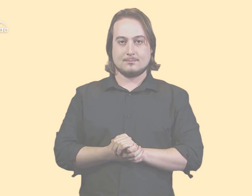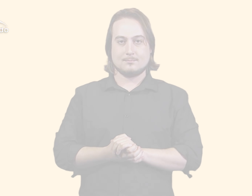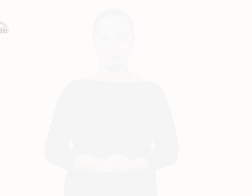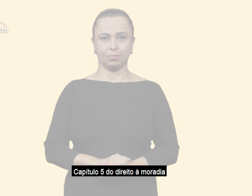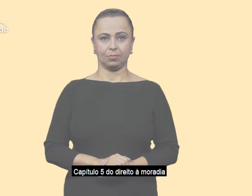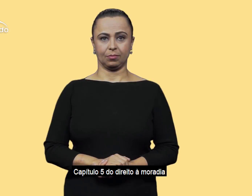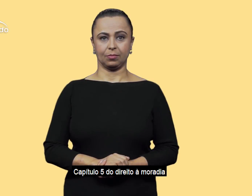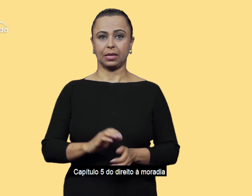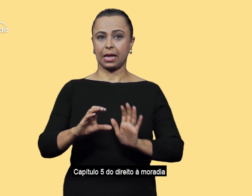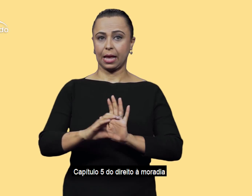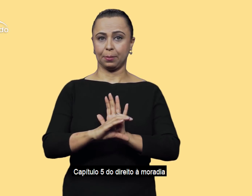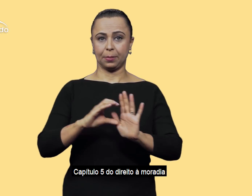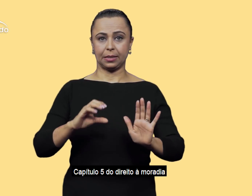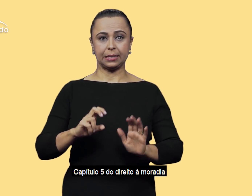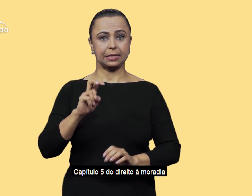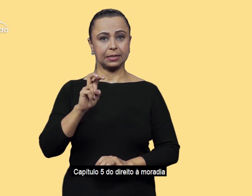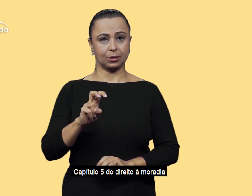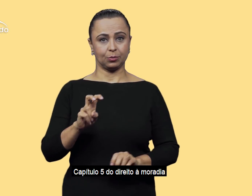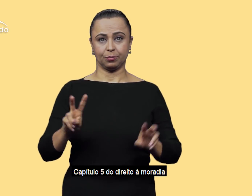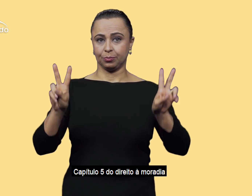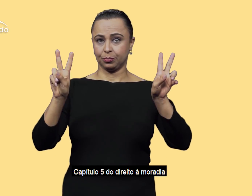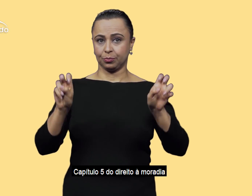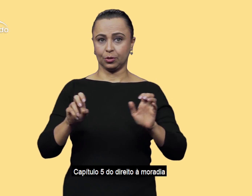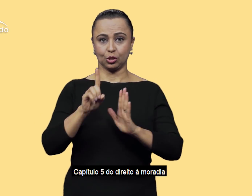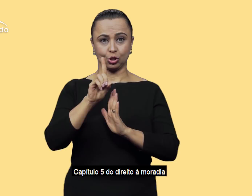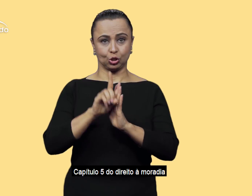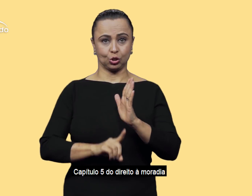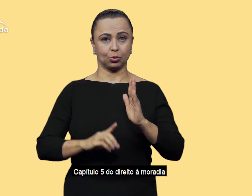o capítulo 5 do direito à moradia